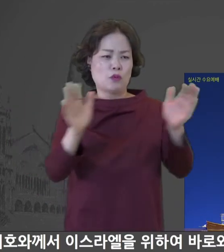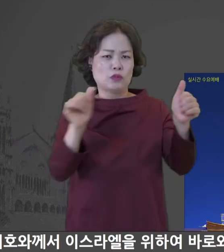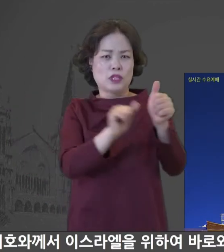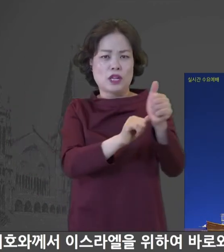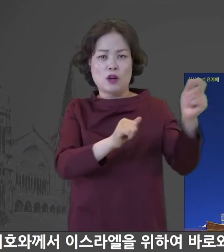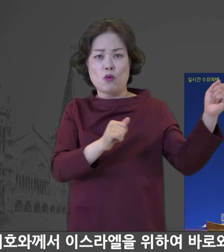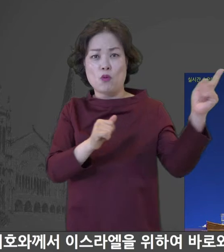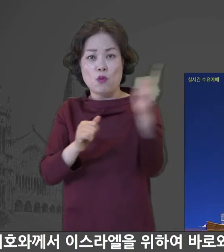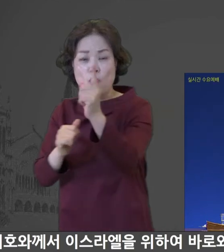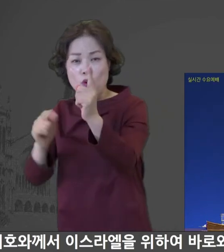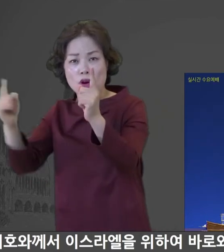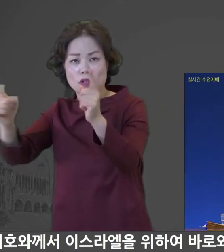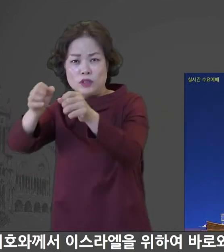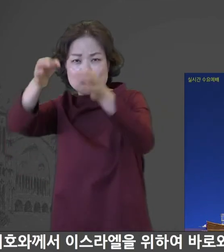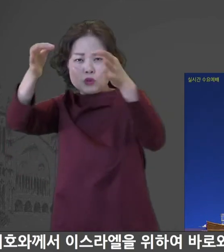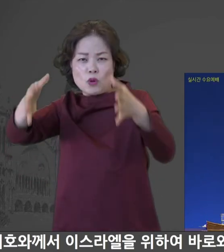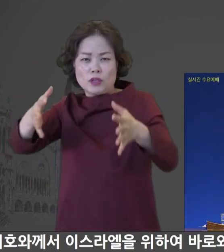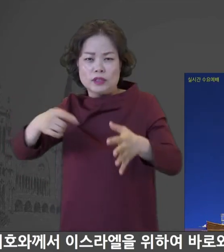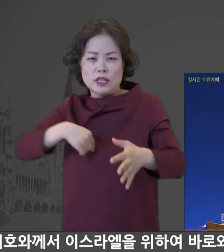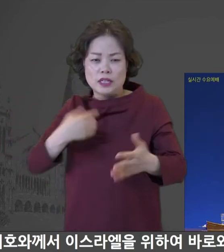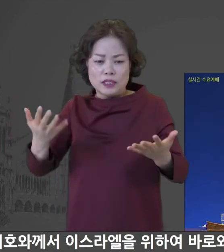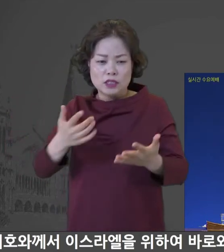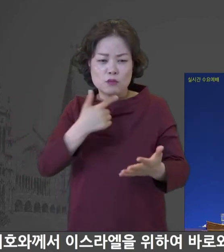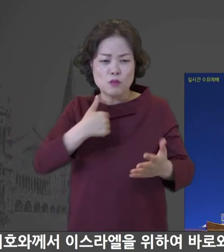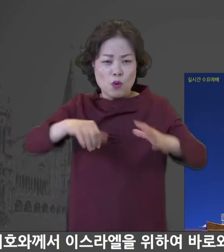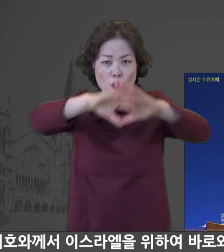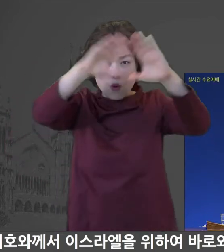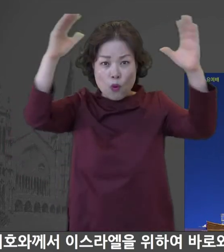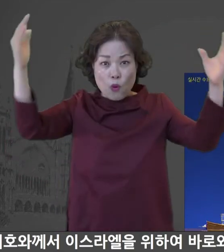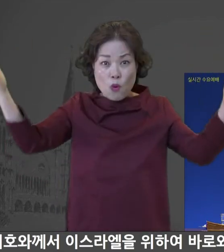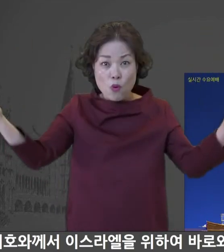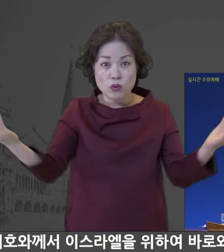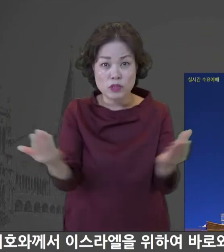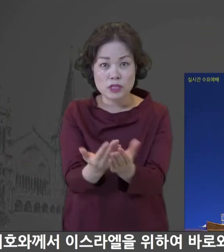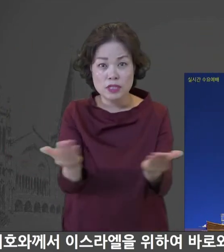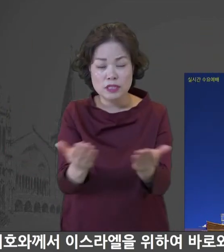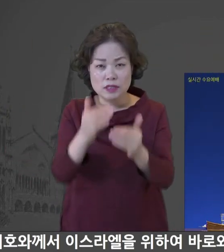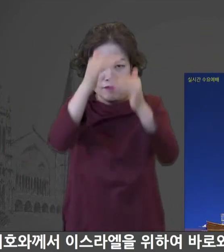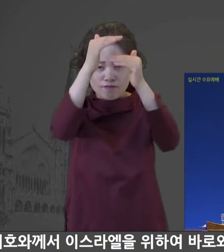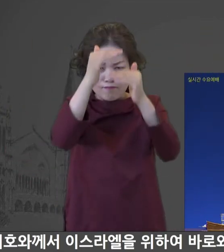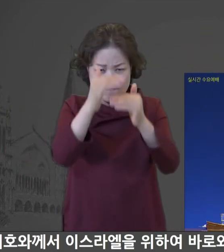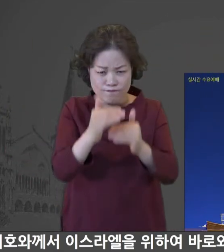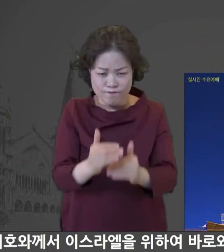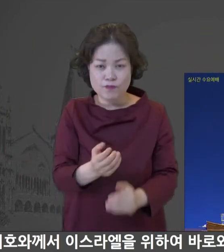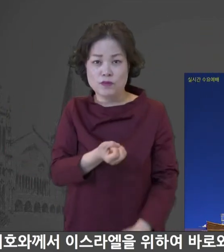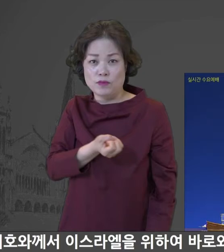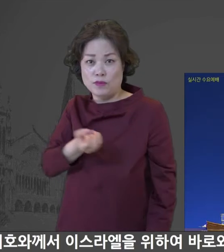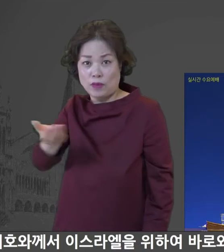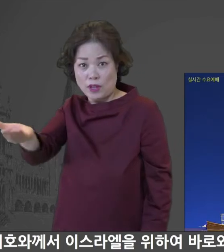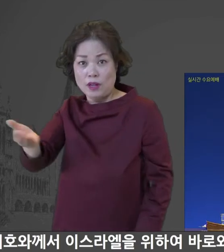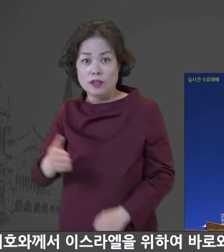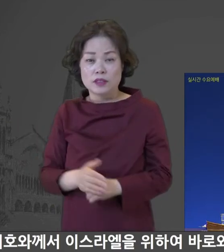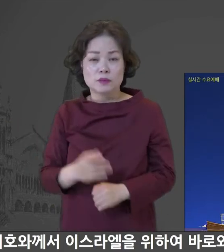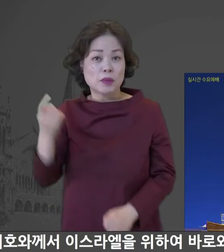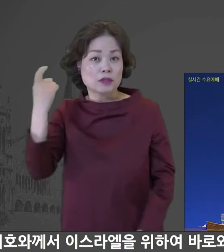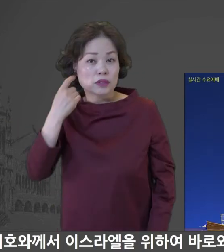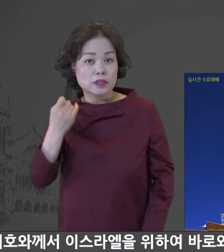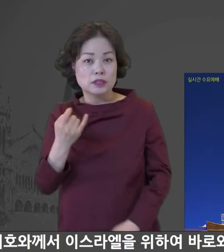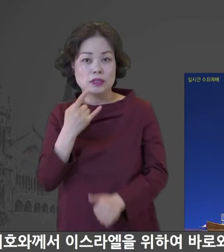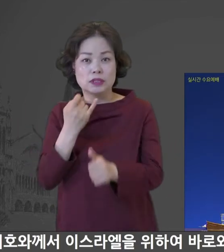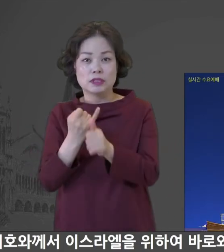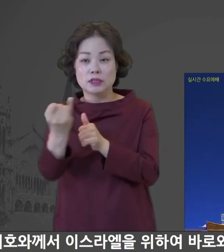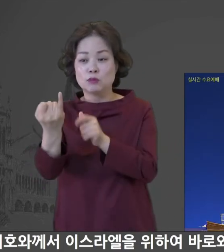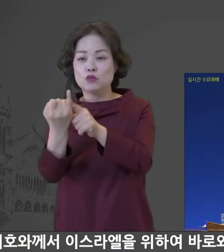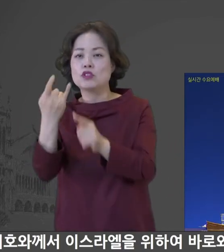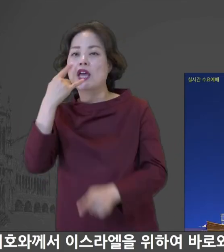찾아오니까 모세가 그동안 자기들에게 있었던 모든 일들을 다 말을 해줍니다. 이 말을 들은 장인